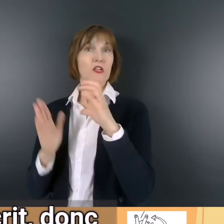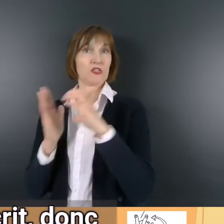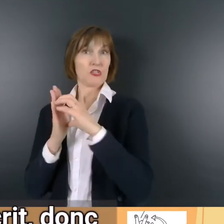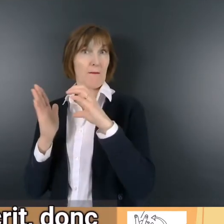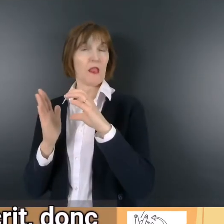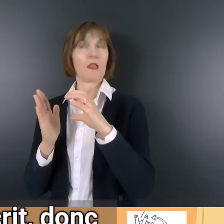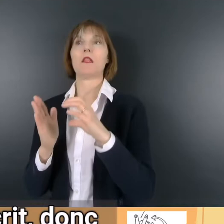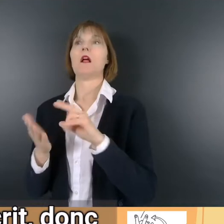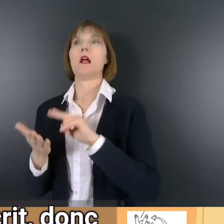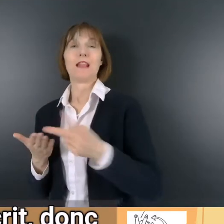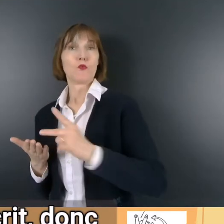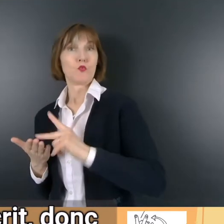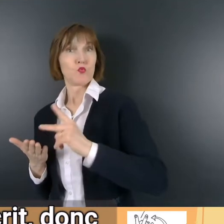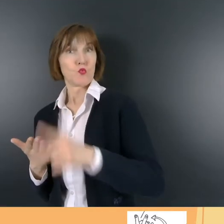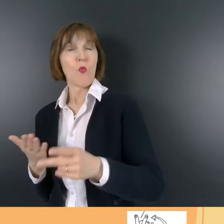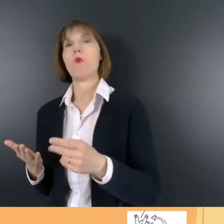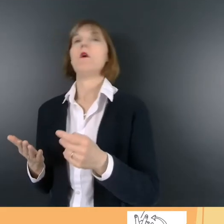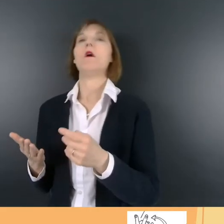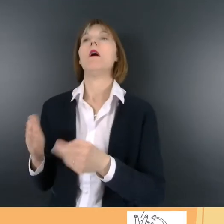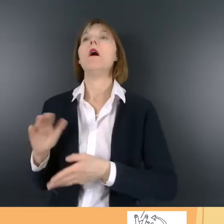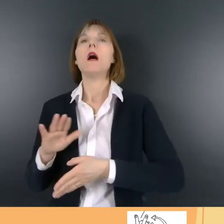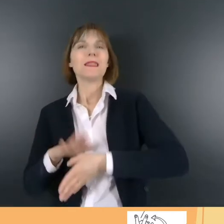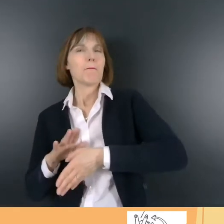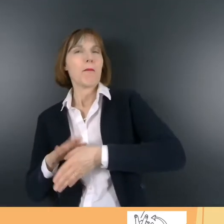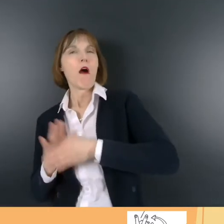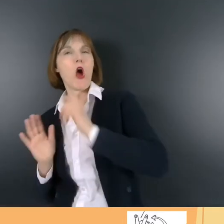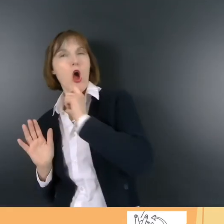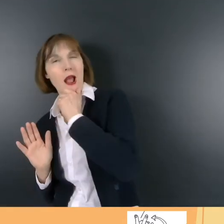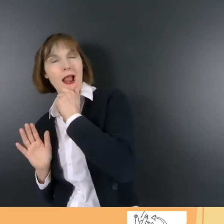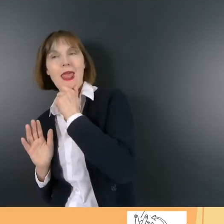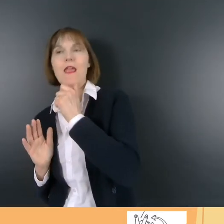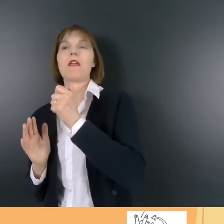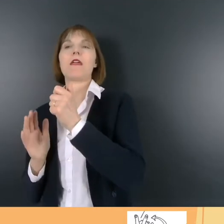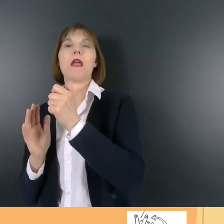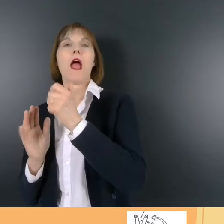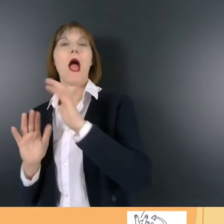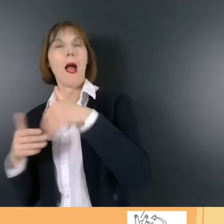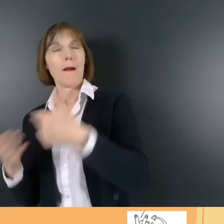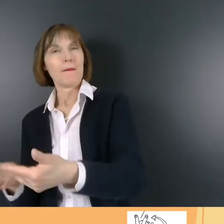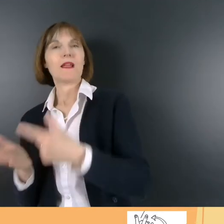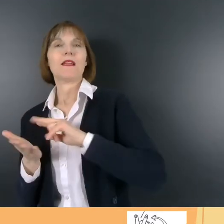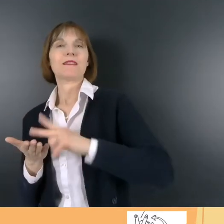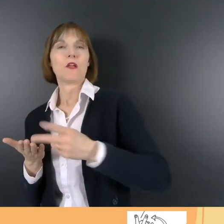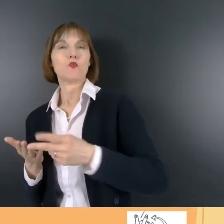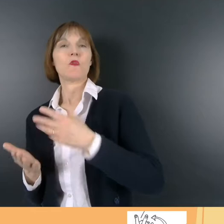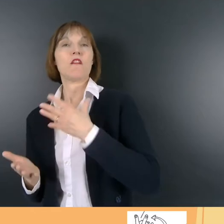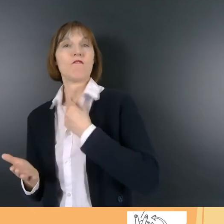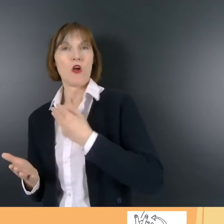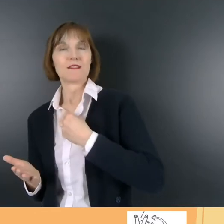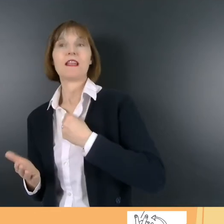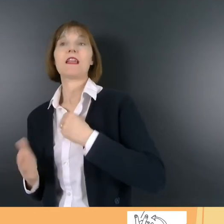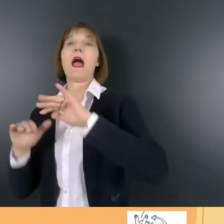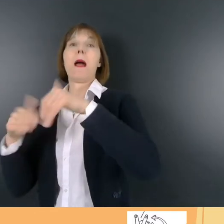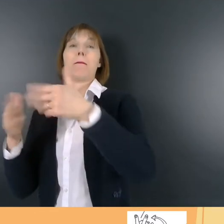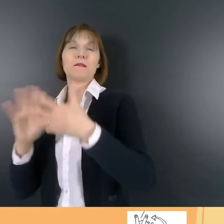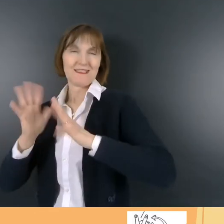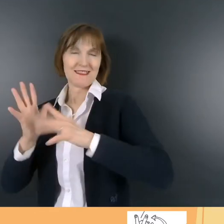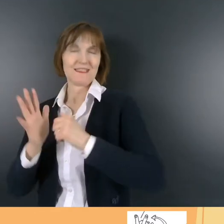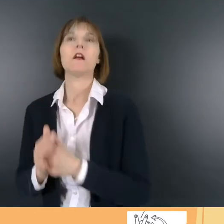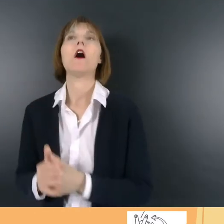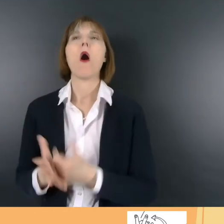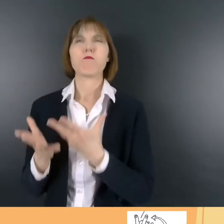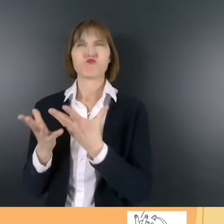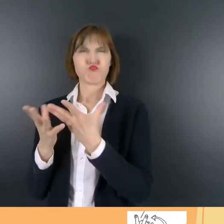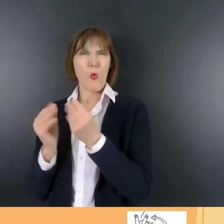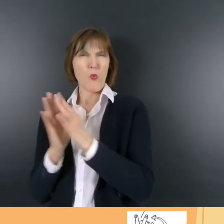manuscrit, donc une traduction en français, puisqu'au départ, c'est écrit en anglais, quand ce livre-là, qui a beaucoup de pages,